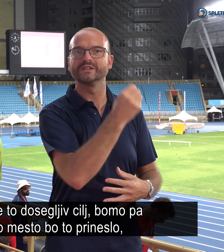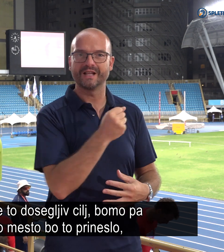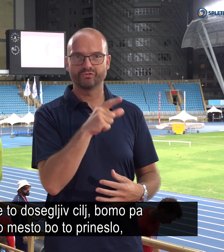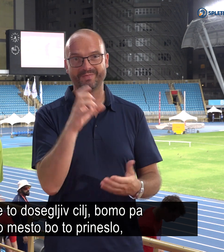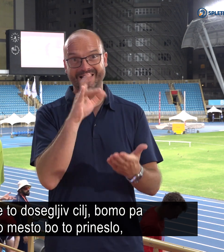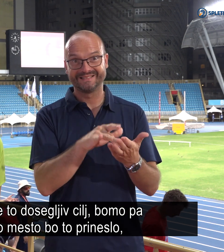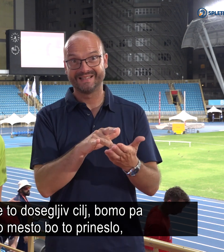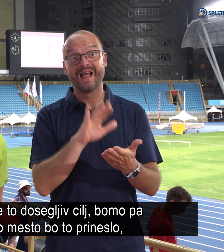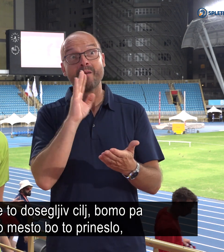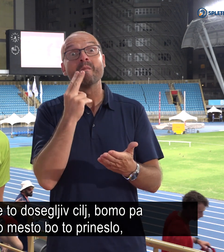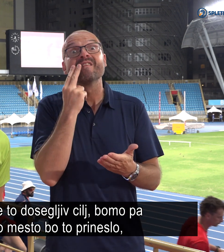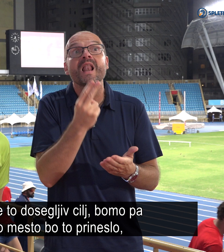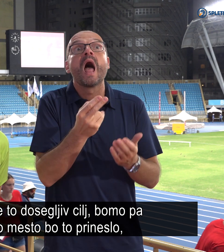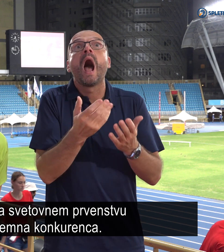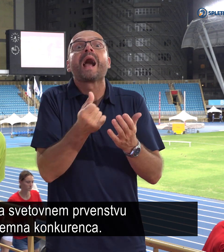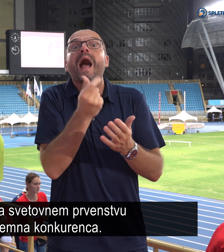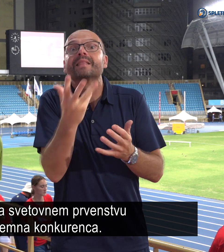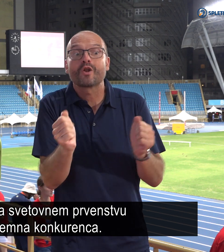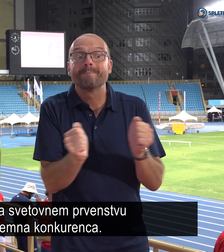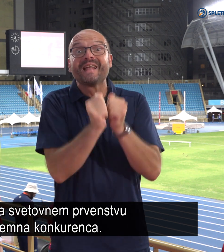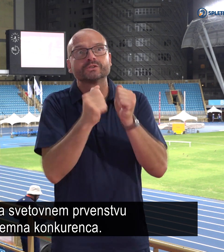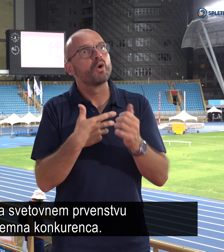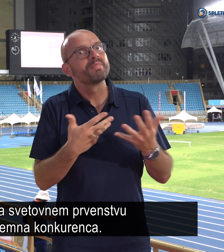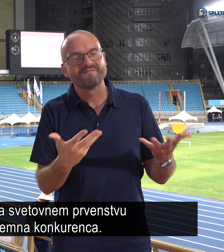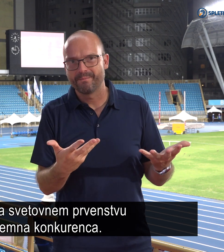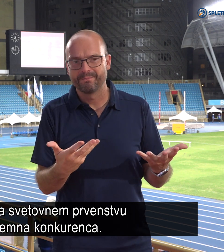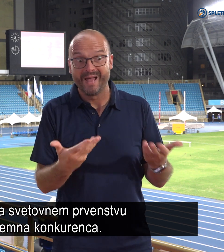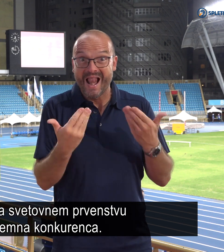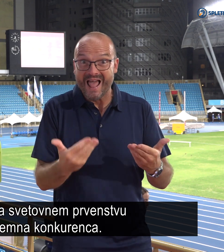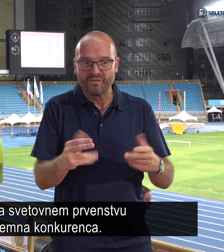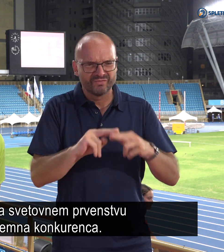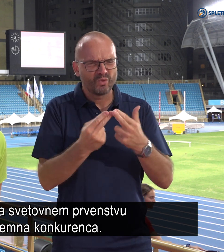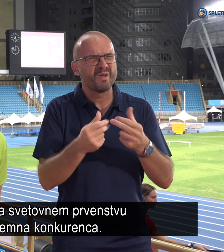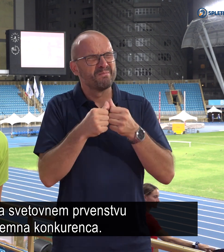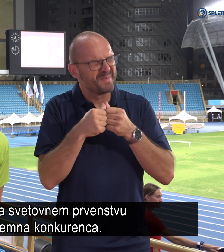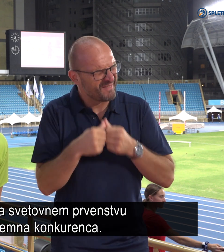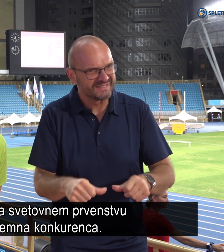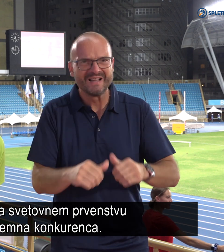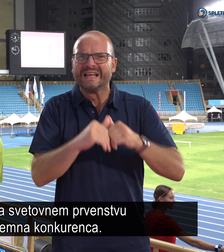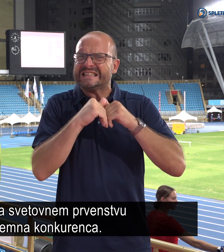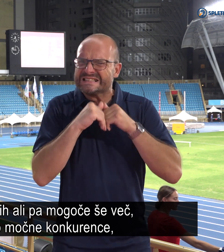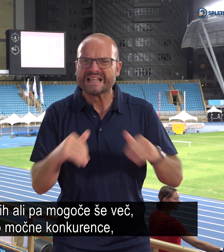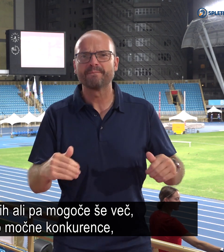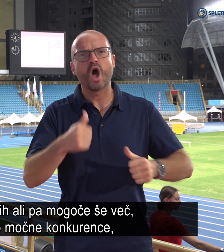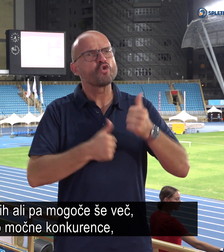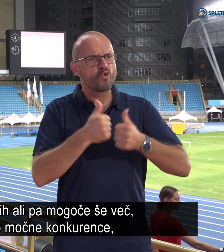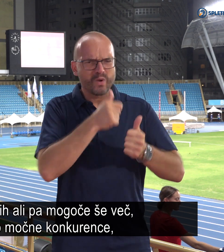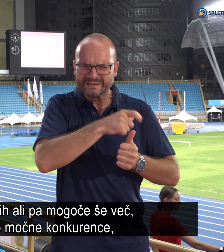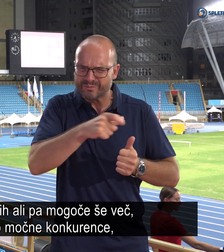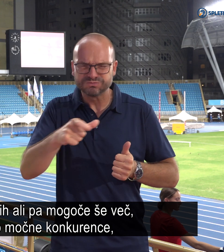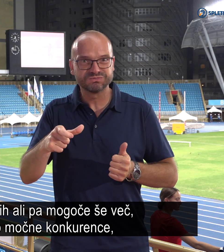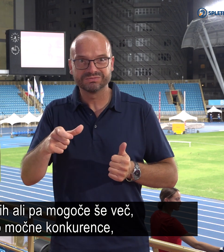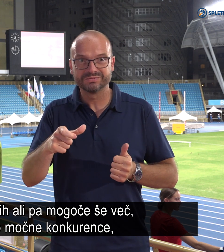Bomo pa videli, kakšno mesto bo to prineslo, saj je letos na svetovnem prvenstvu zares izjemna konkurenca.